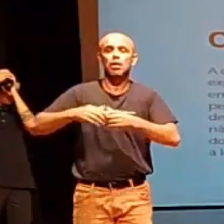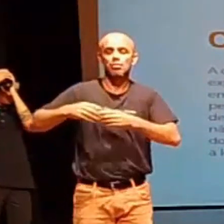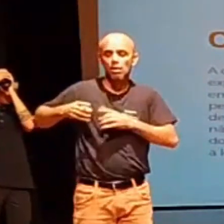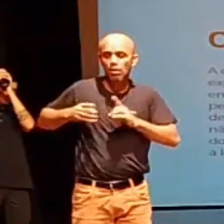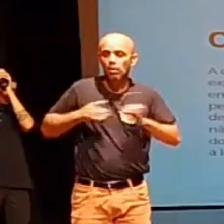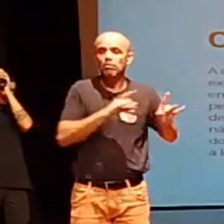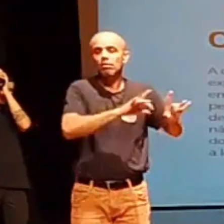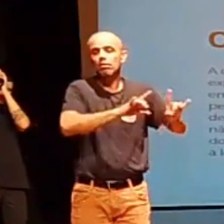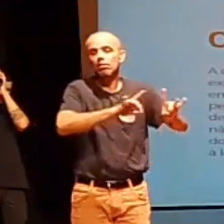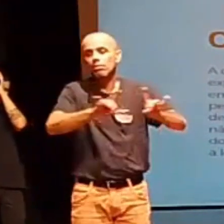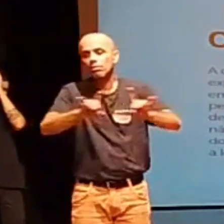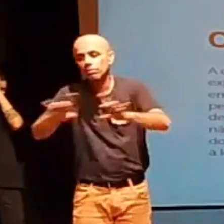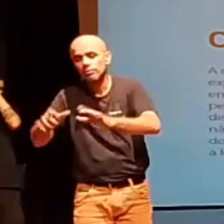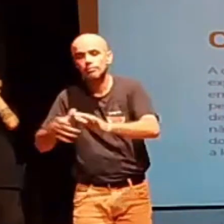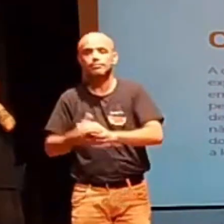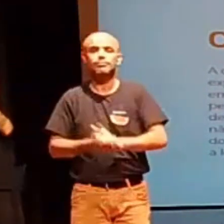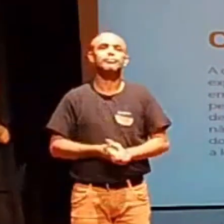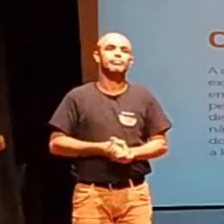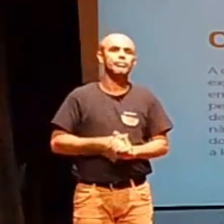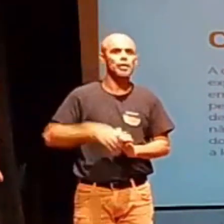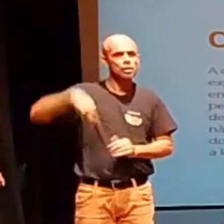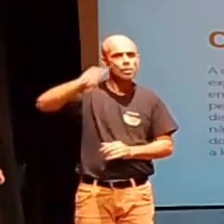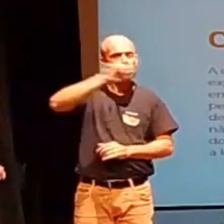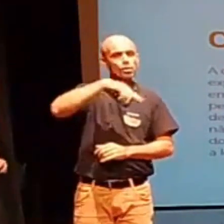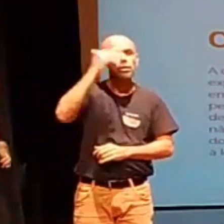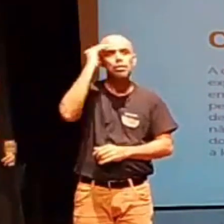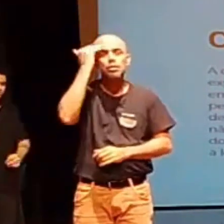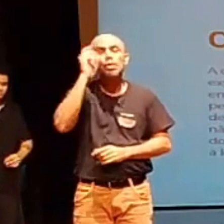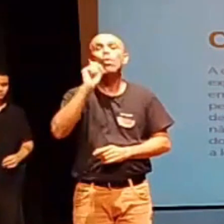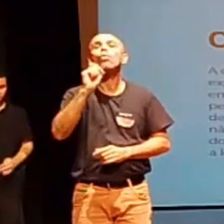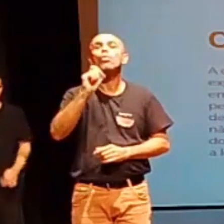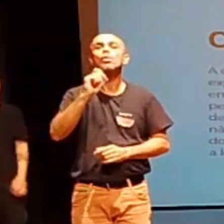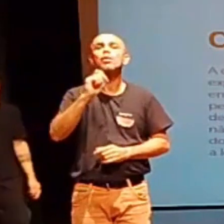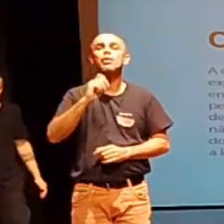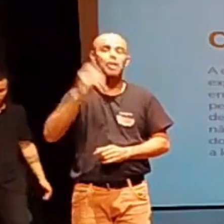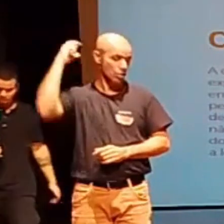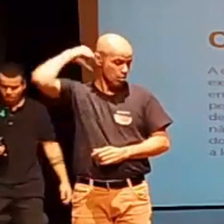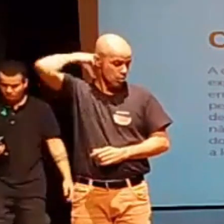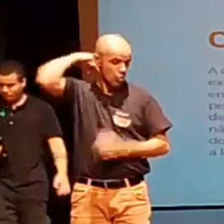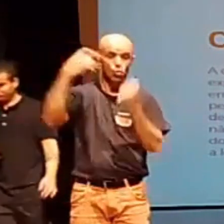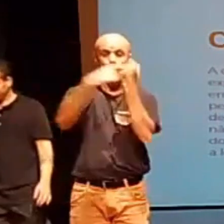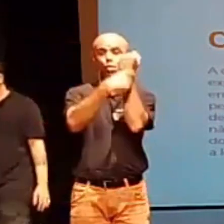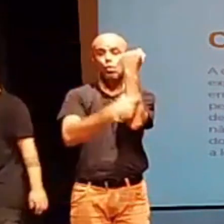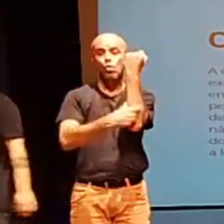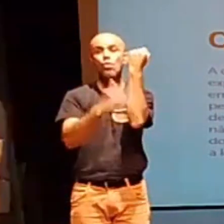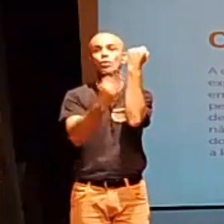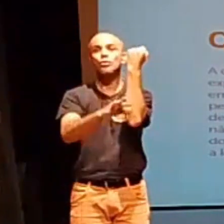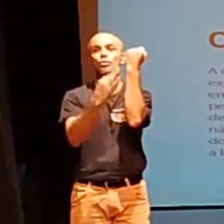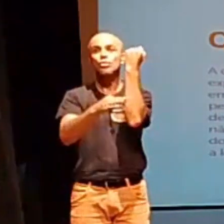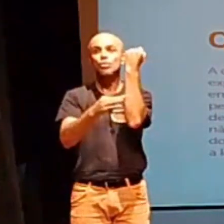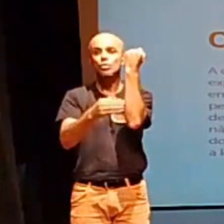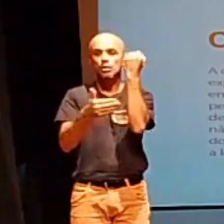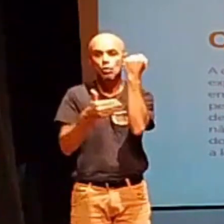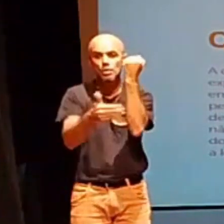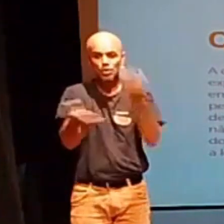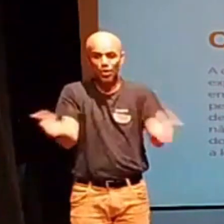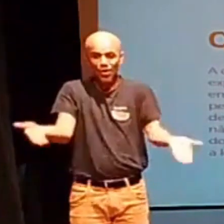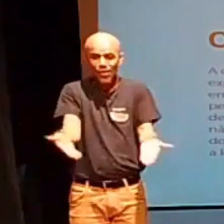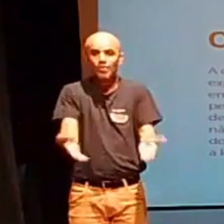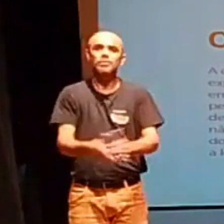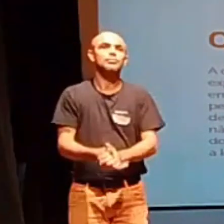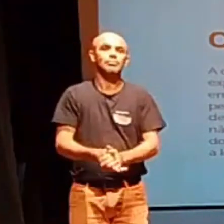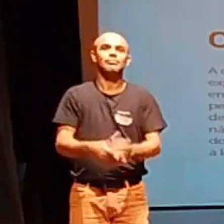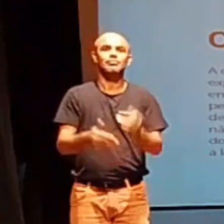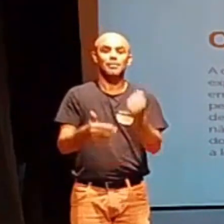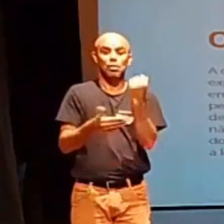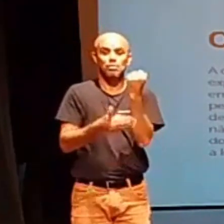recorrente. O que a gente precisa entender é que uma dor na coluna, ela não começou hoje, no dia que ela